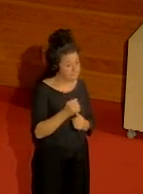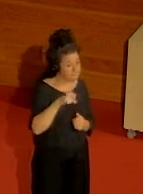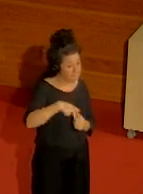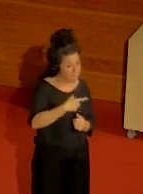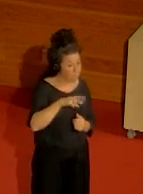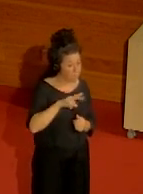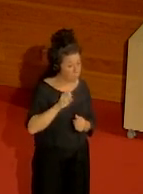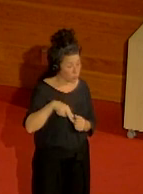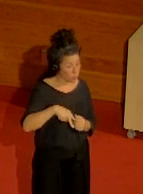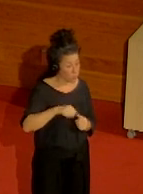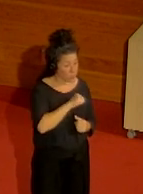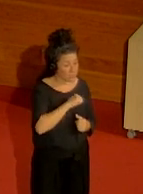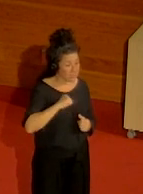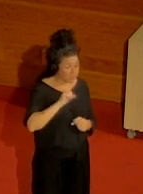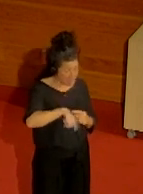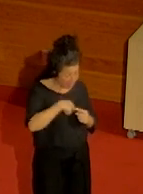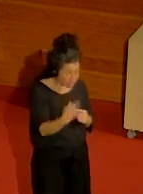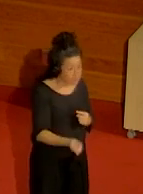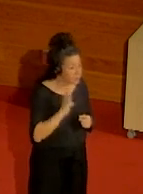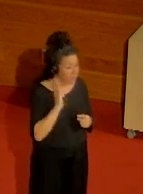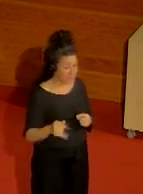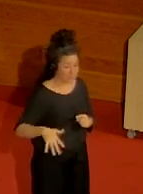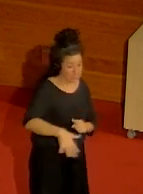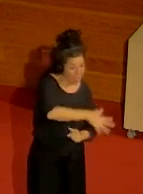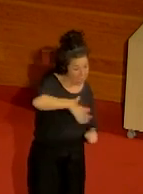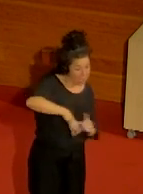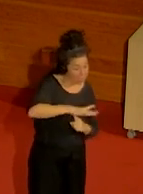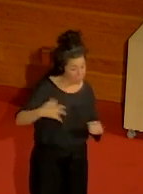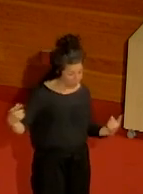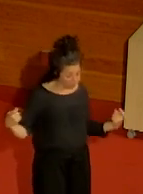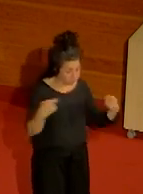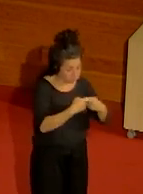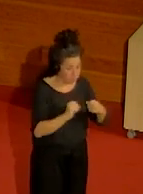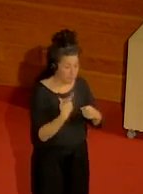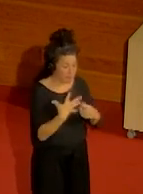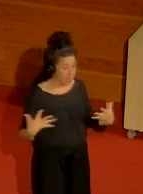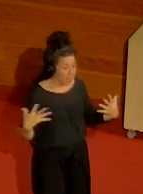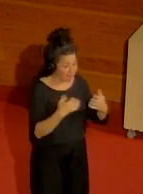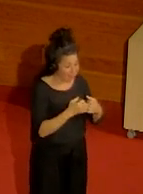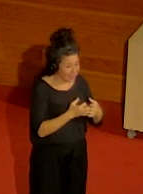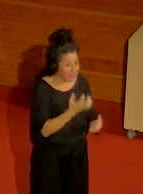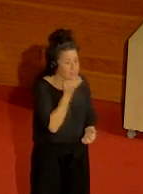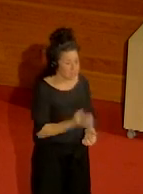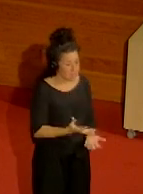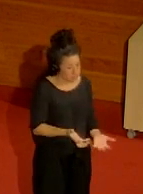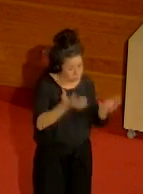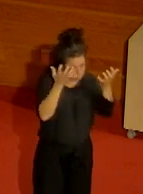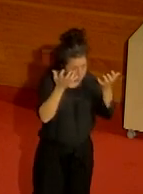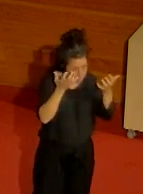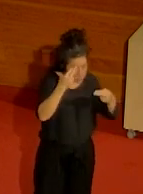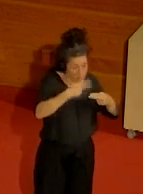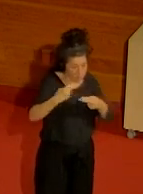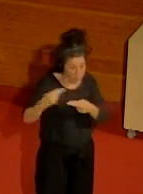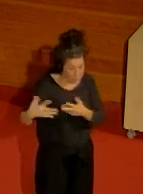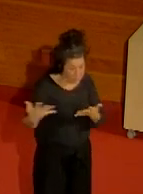los Países Árabes de alrededor declaran la guerra Israel y hay una primera guerra árabe israelí que gana Israel y ya las fronteras ya cambian en dos años